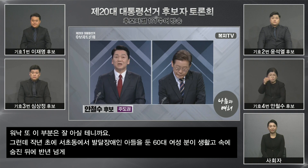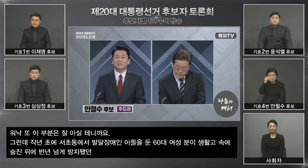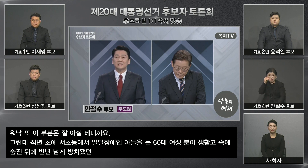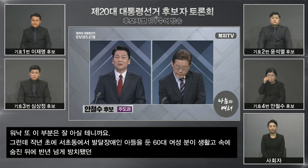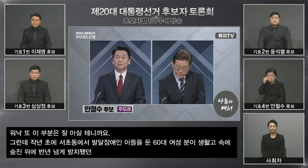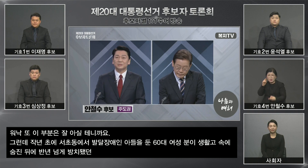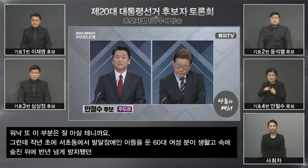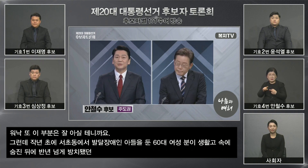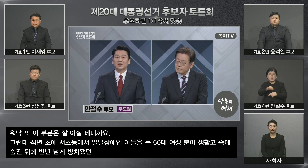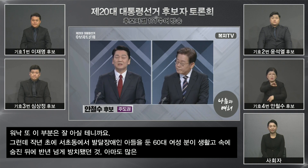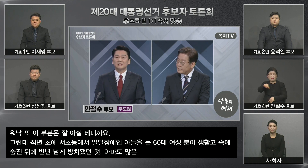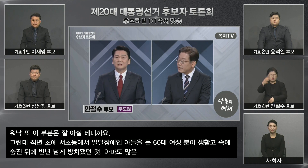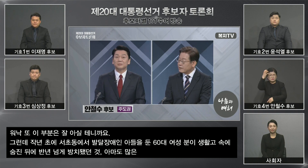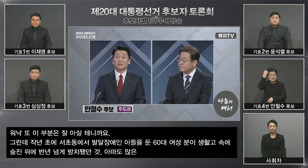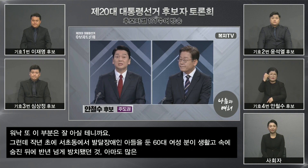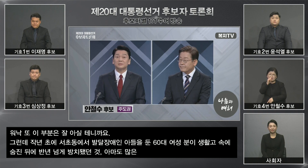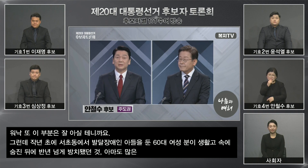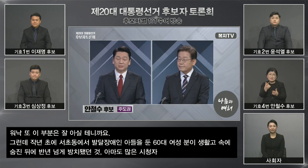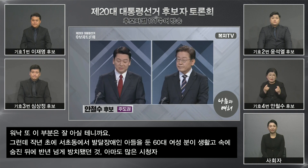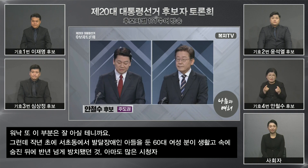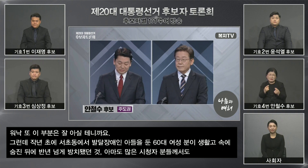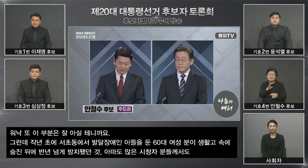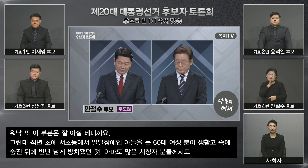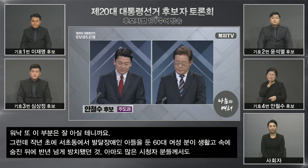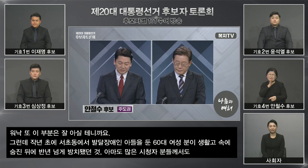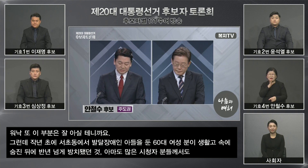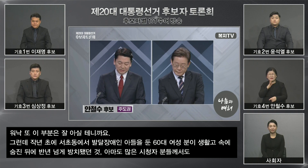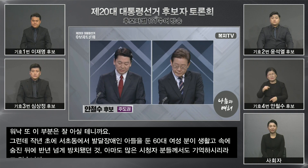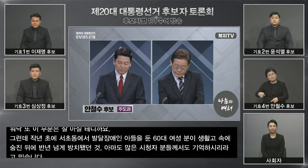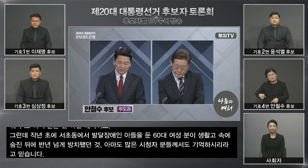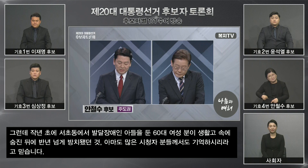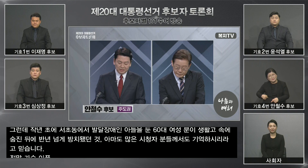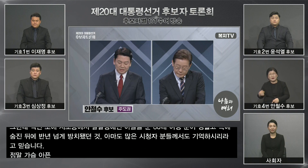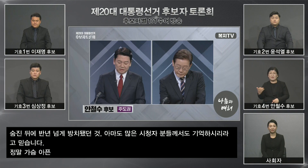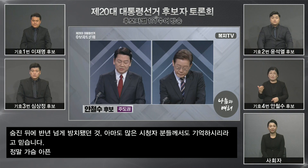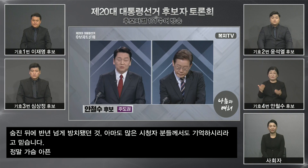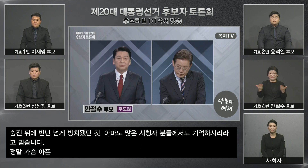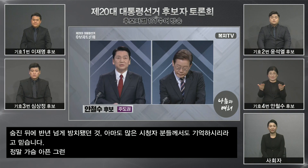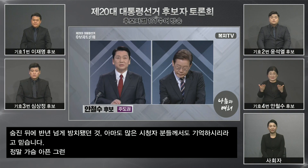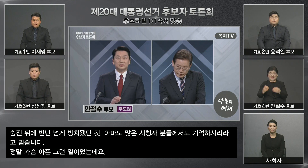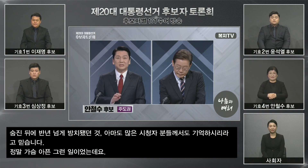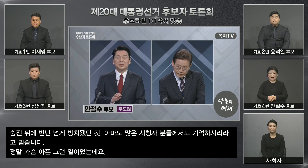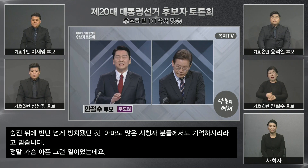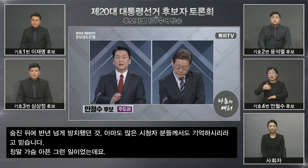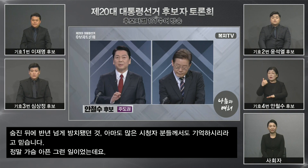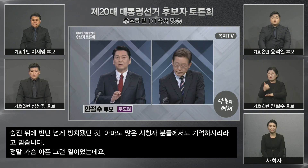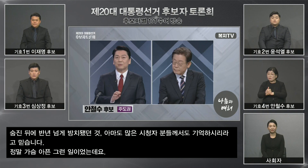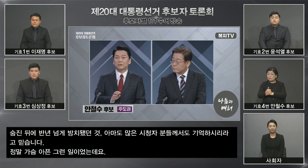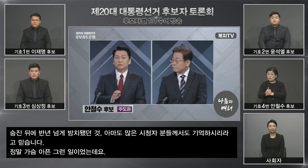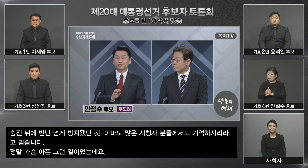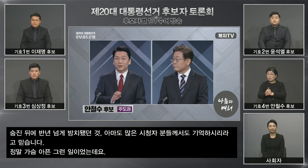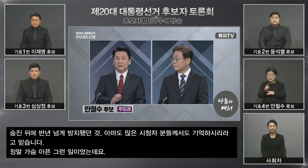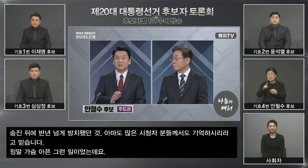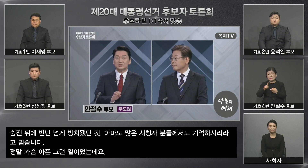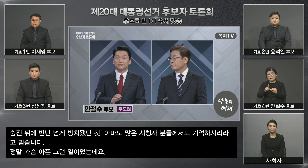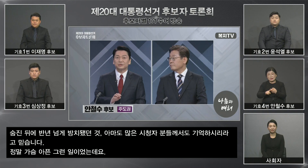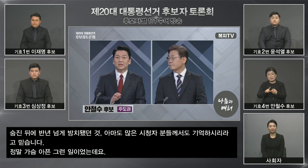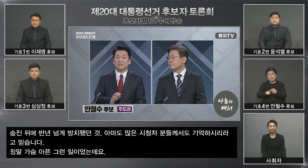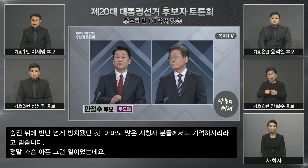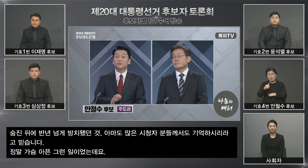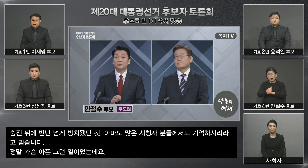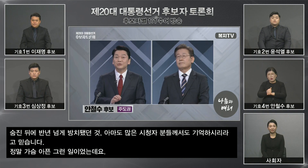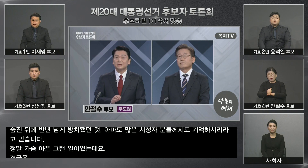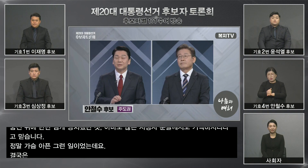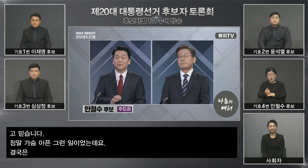시청자분들께서도 기억하시리라고 믿습니다. 네. 정말 가슴 아픈 그런 일이었었는데요. 결국은 이게 바로 부양